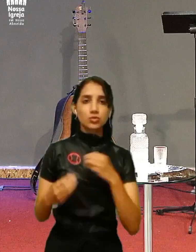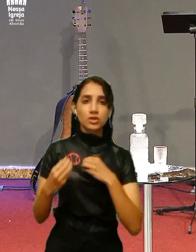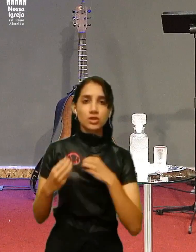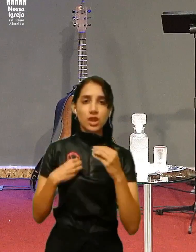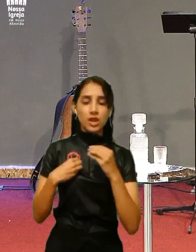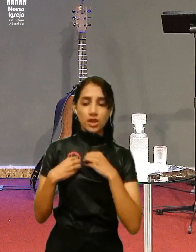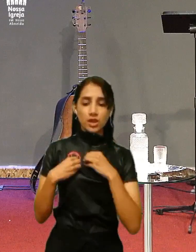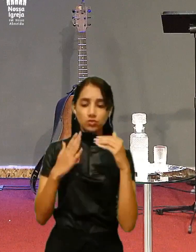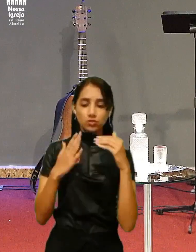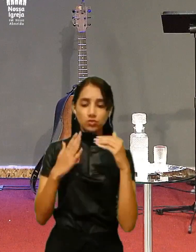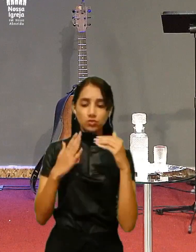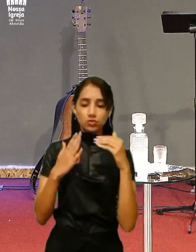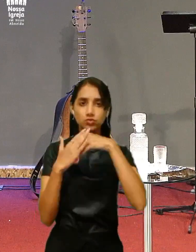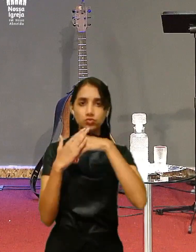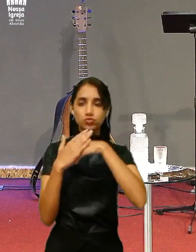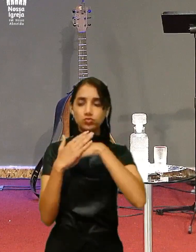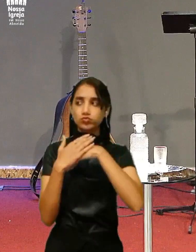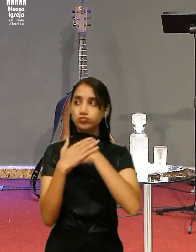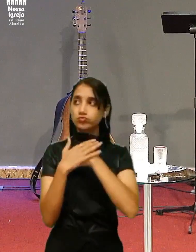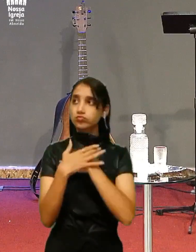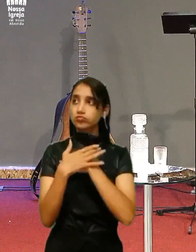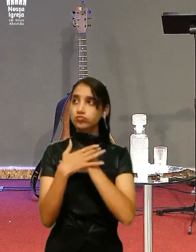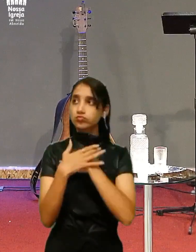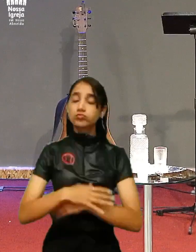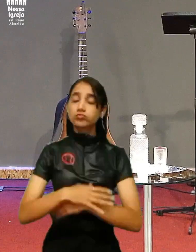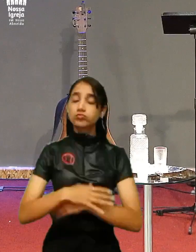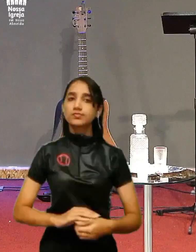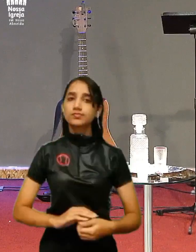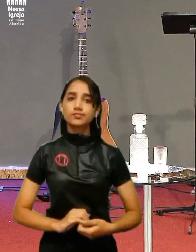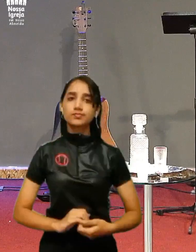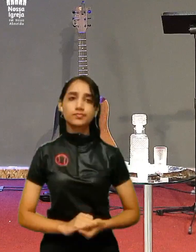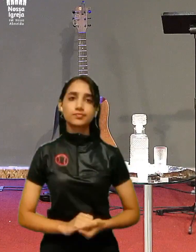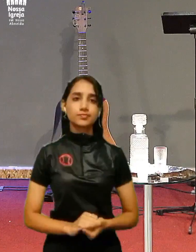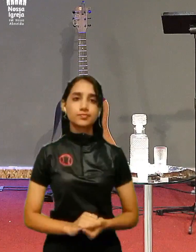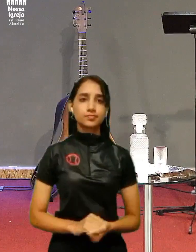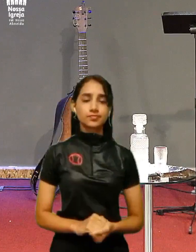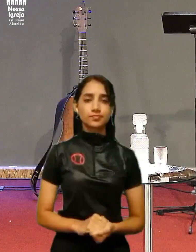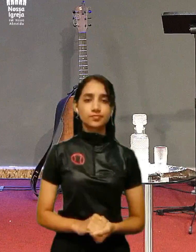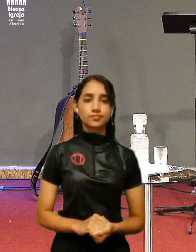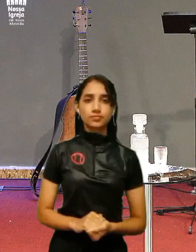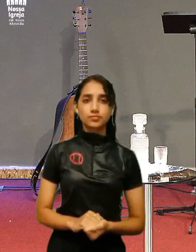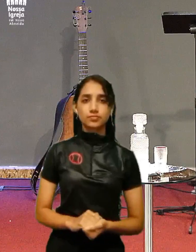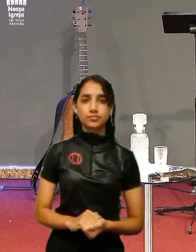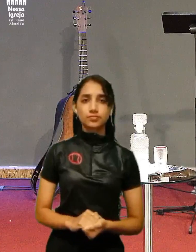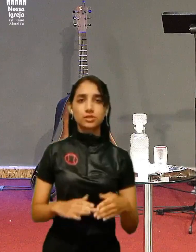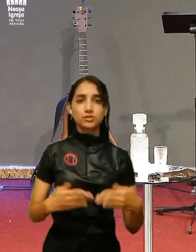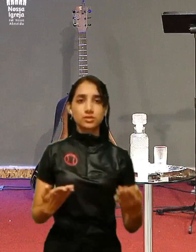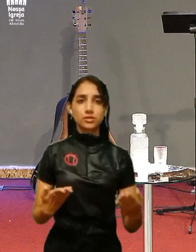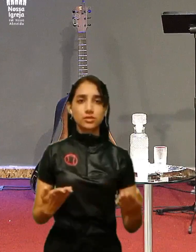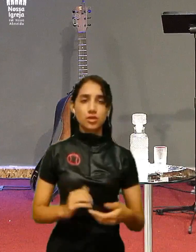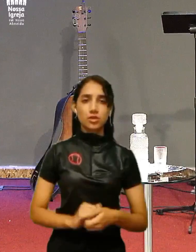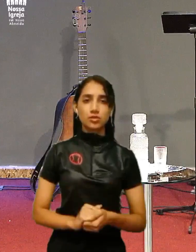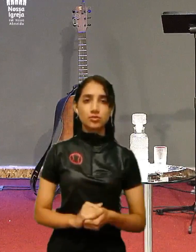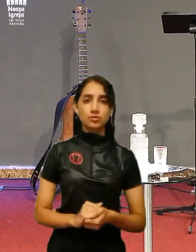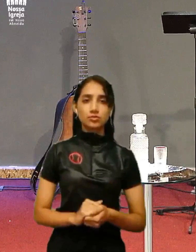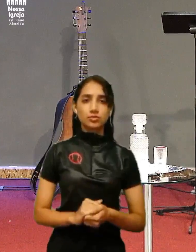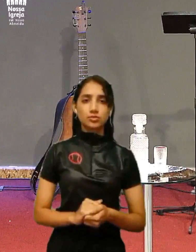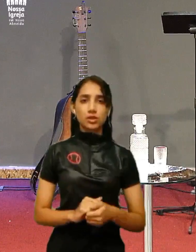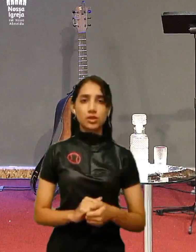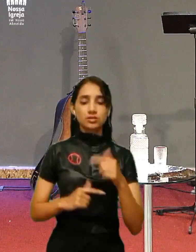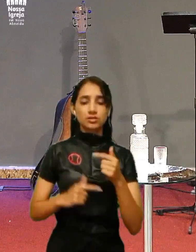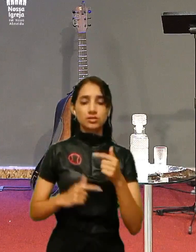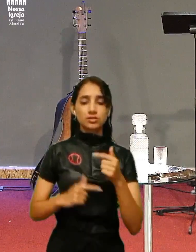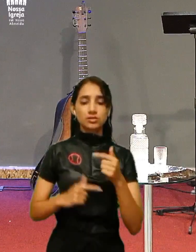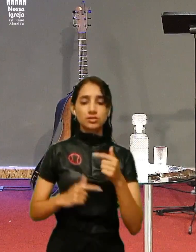seguir com o seu próprio caminho. A realidade da sociedade que nós vivemos hoje é uma realidade de